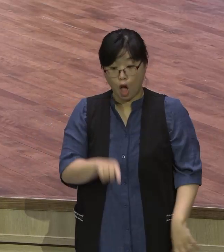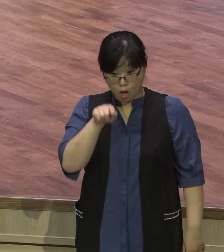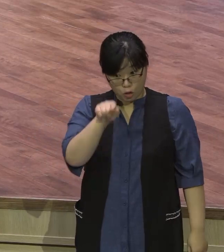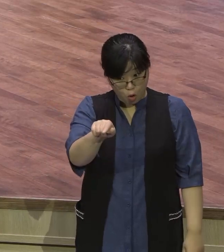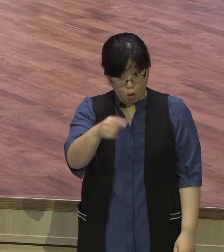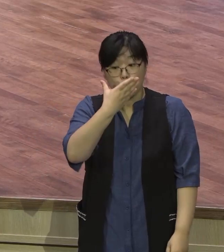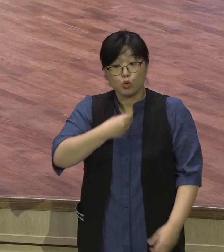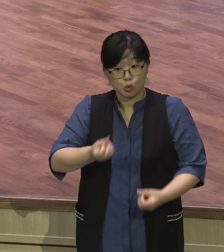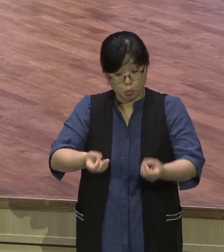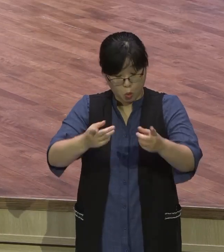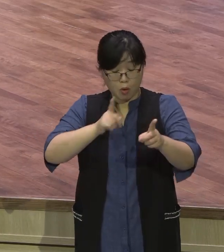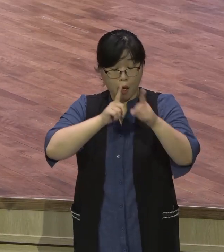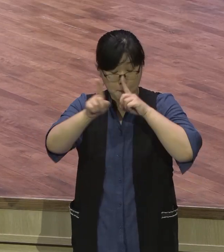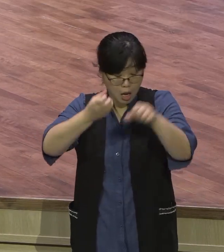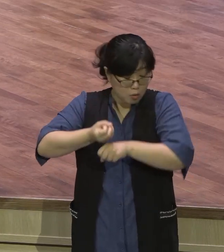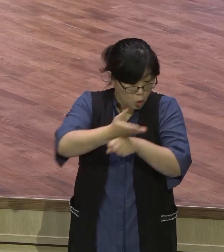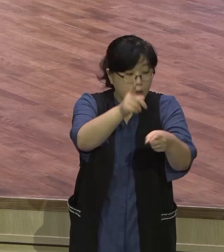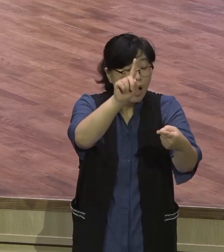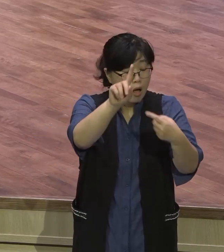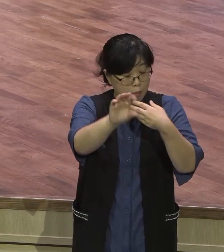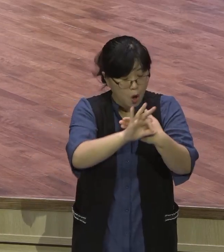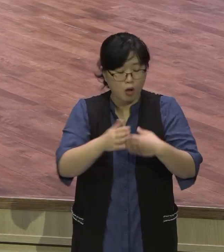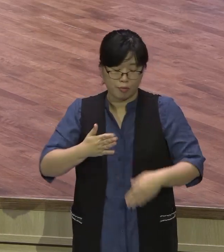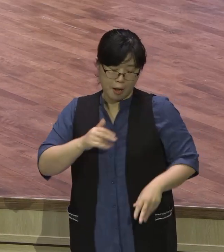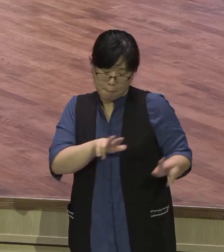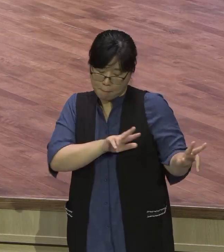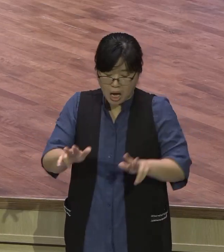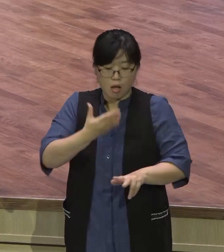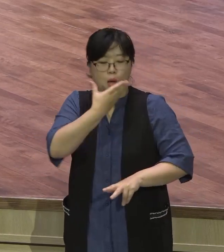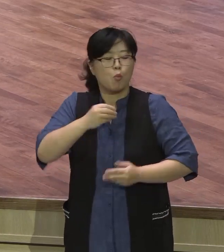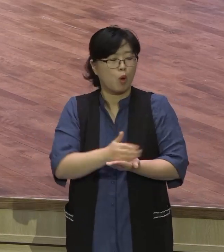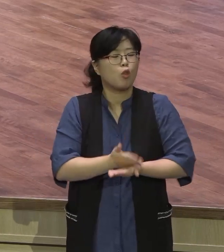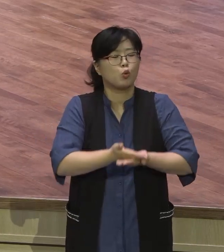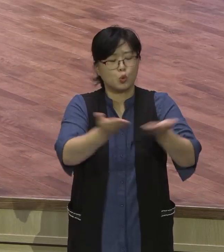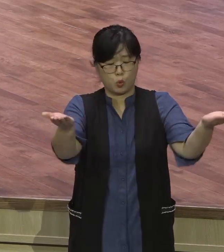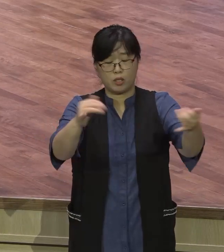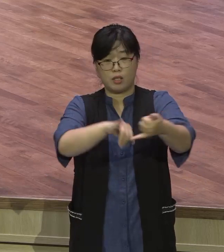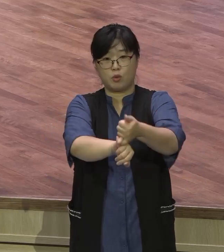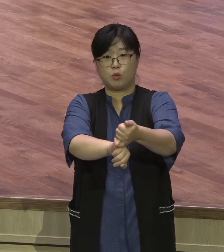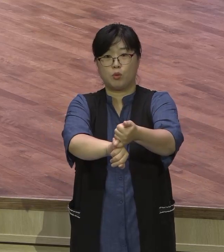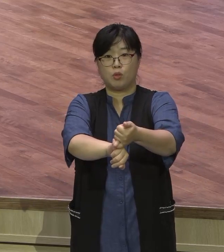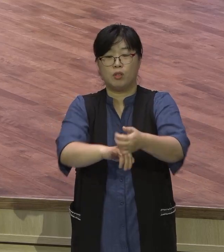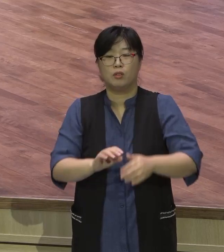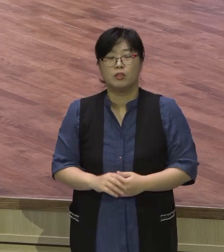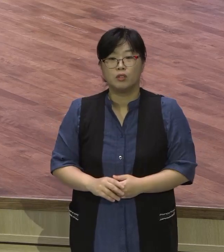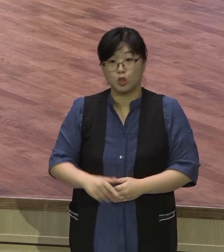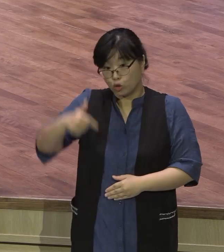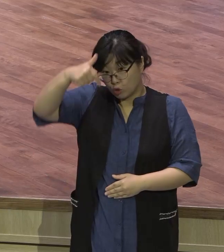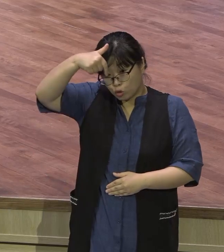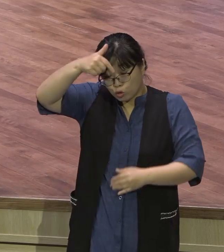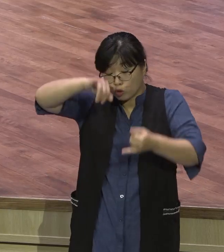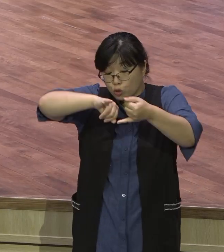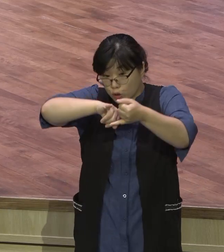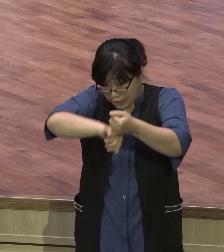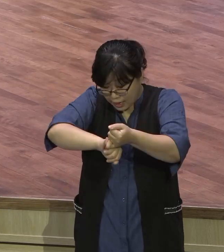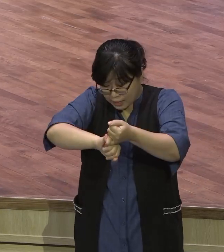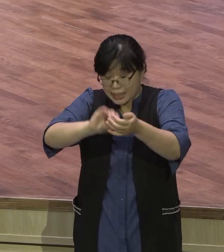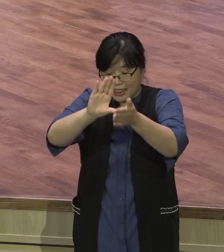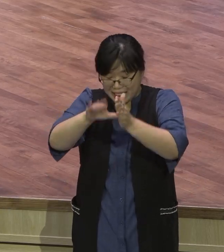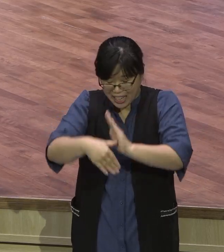축복해 주겠다. 쉽게 설명하면 본문 말씀은요 구약시대의 축도라고 할 수 있어요.